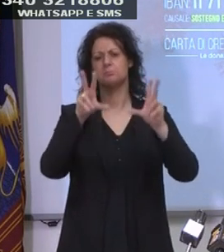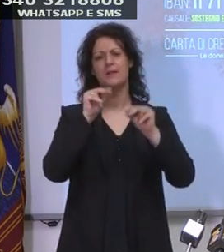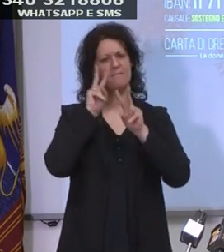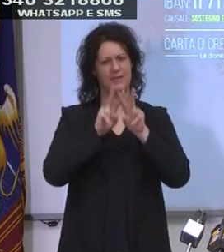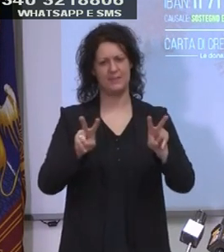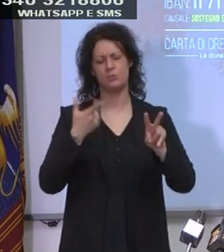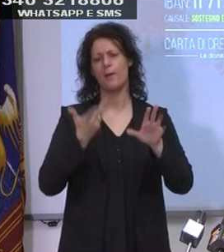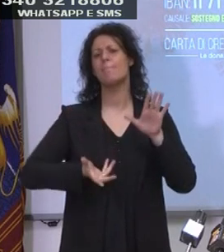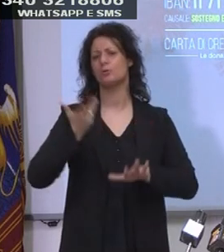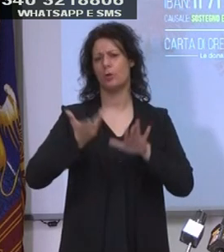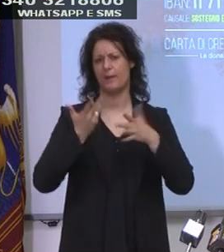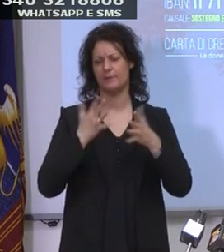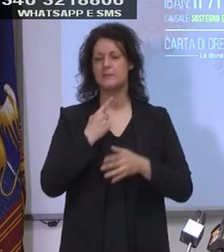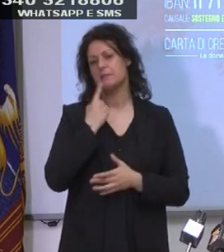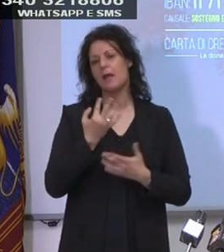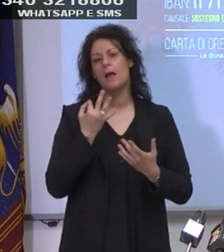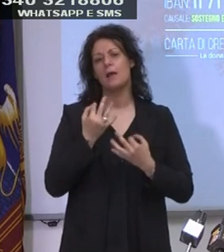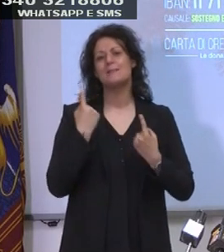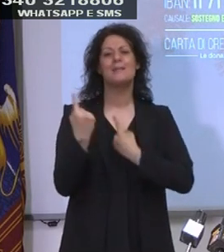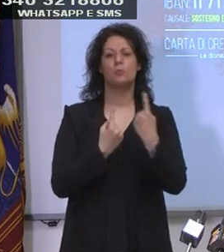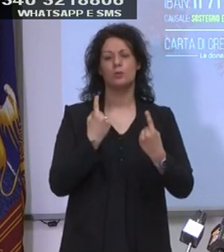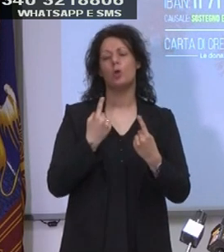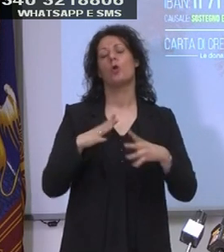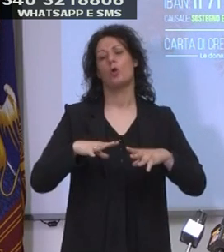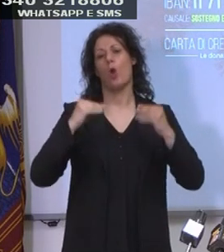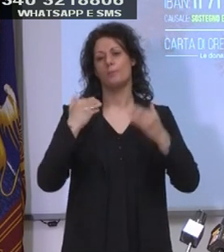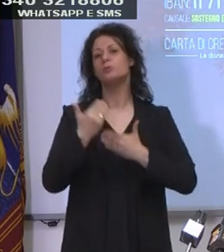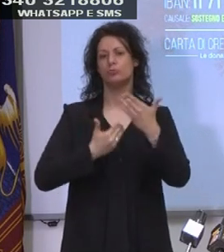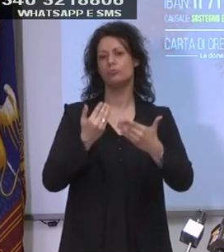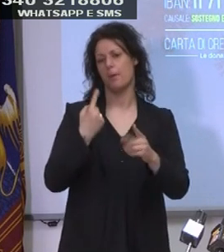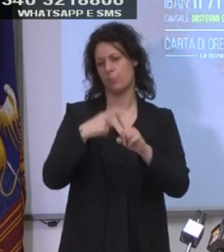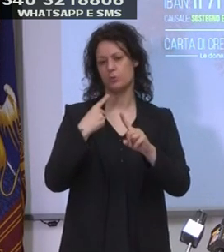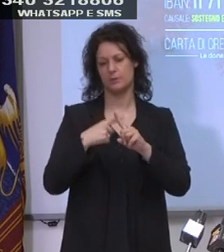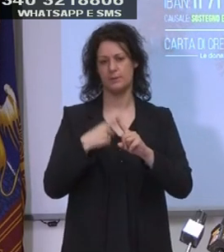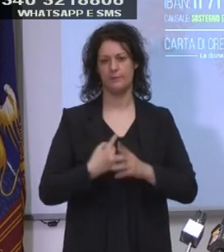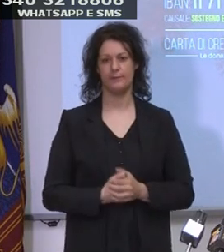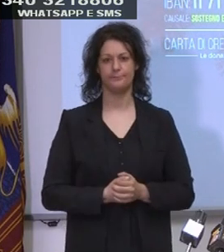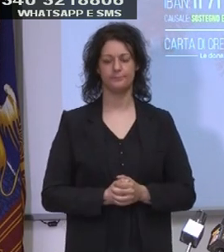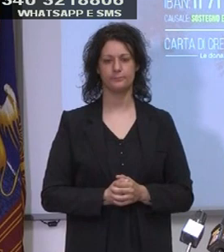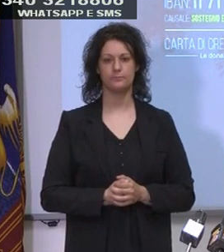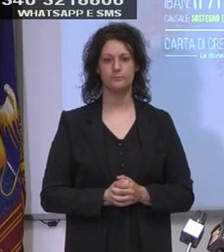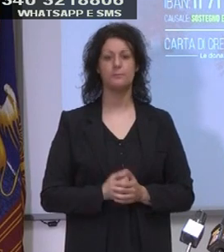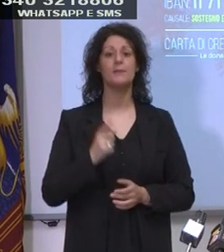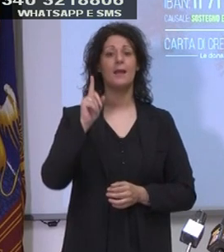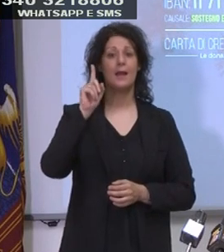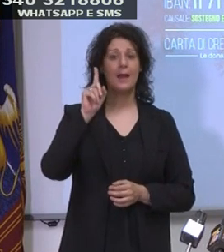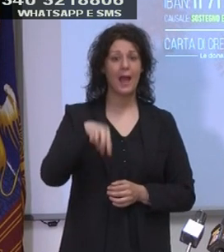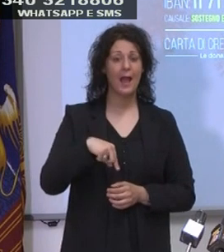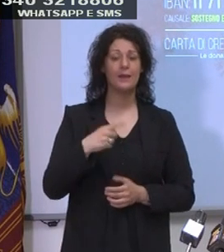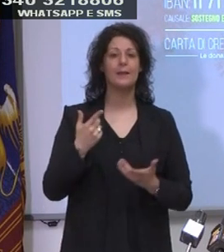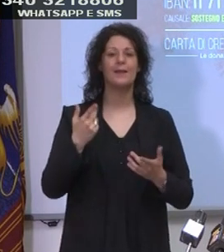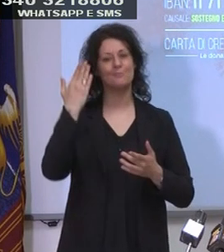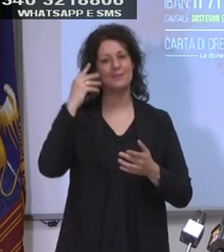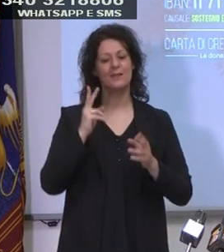insomma. Quindi mi dicono insomma che la situazione stia andando insomma abbastanza bene. stanno riaprendo anche tutti i Covid